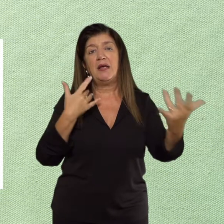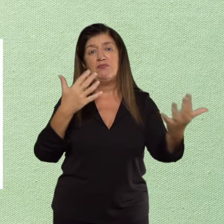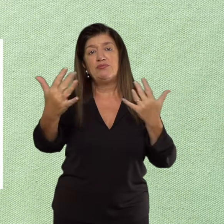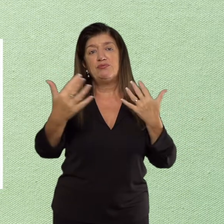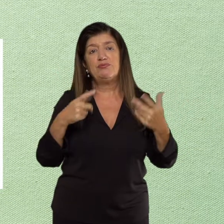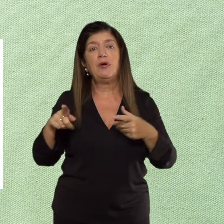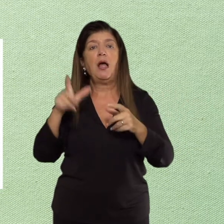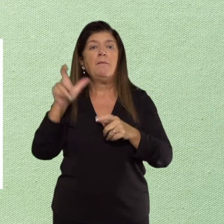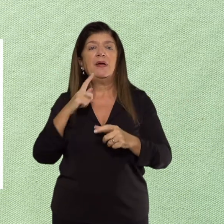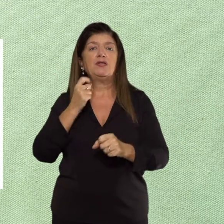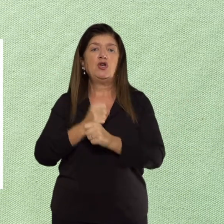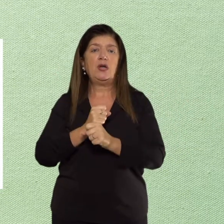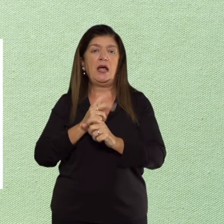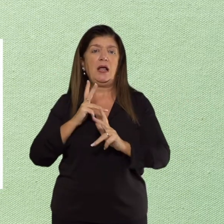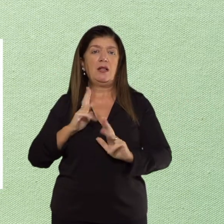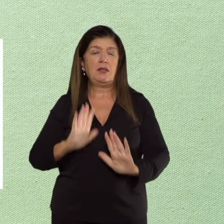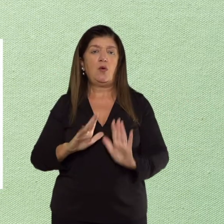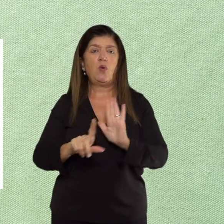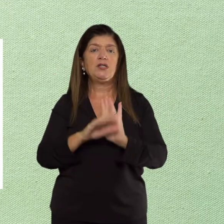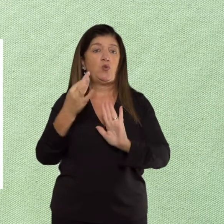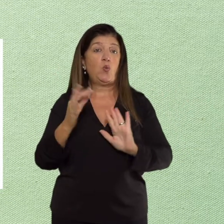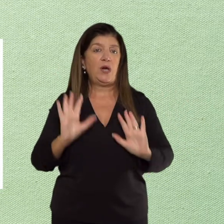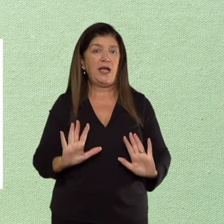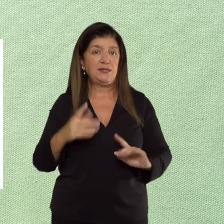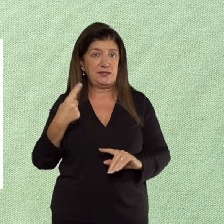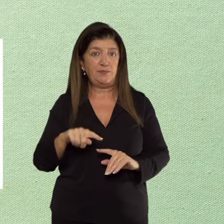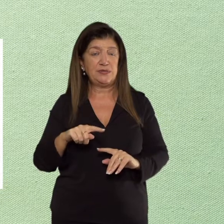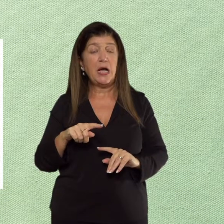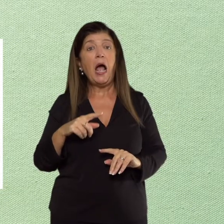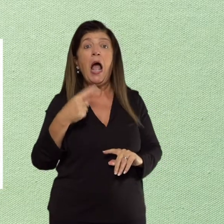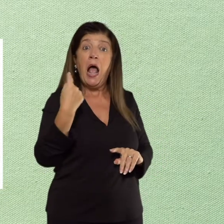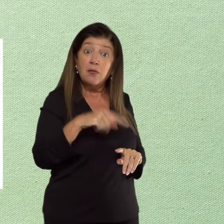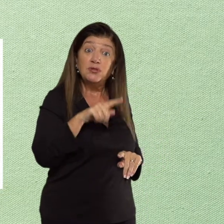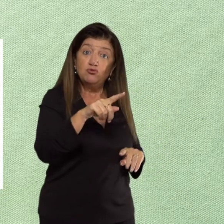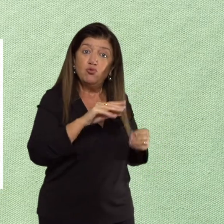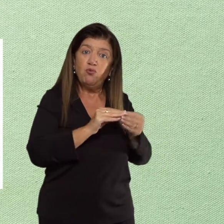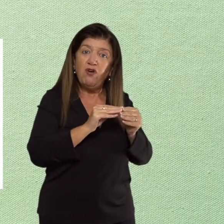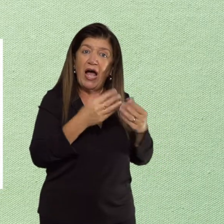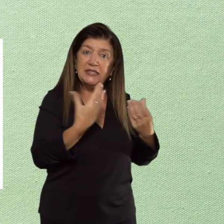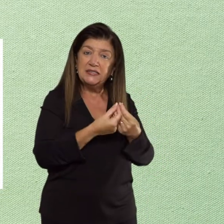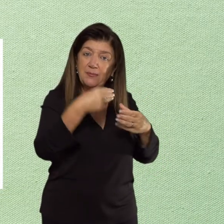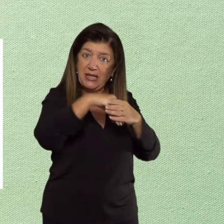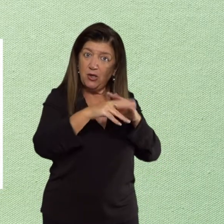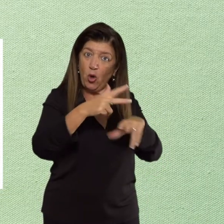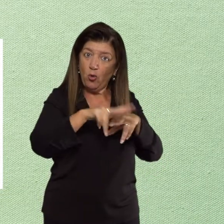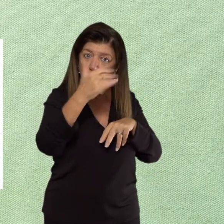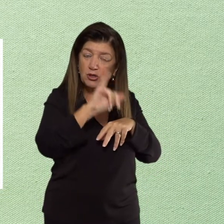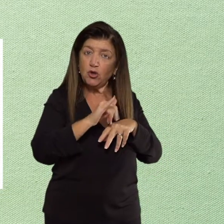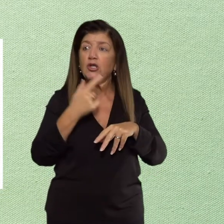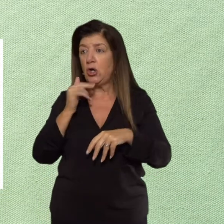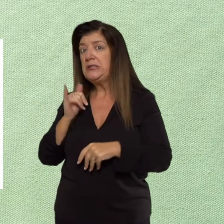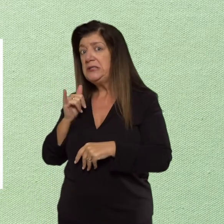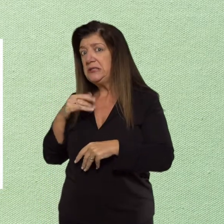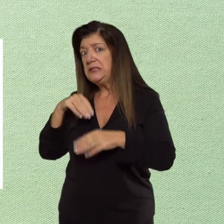sull'attraversamento. E di questo effettivamente ti occupi con il Comune di Torino, quindi Sì. queste sono alcune, diciamo, delle soluzioni